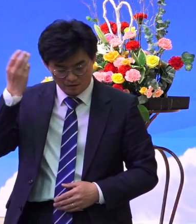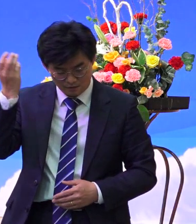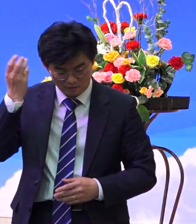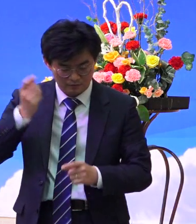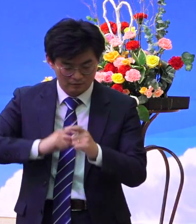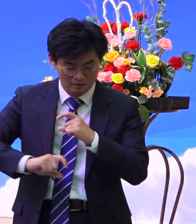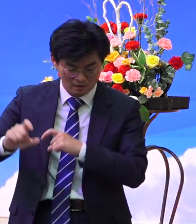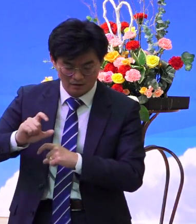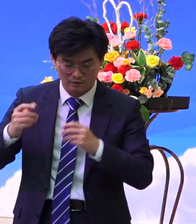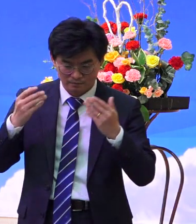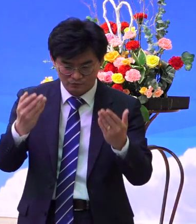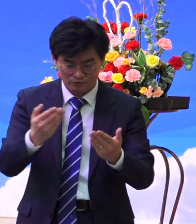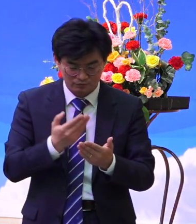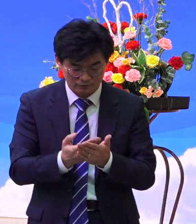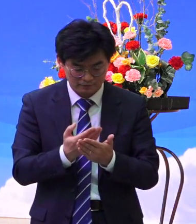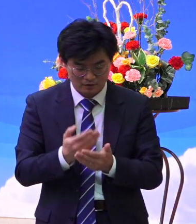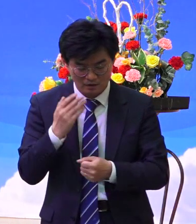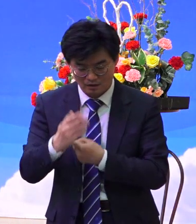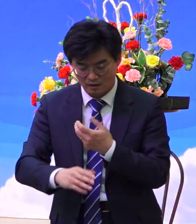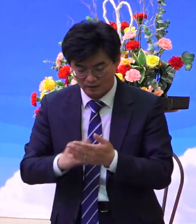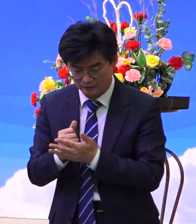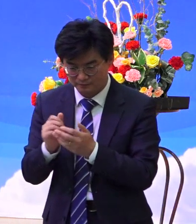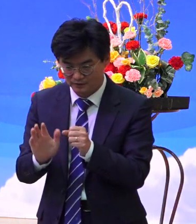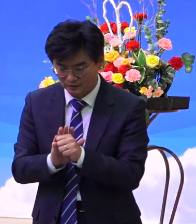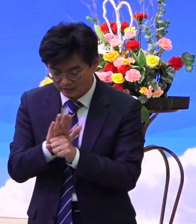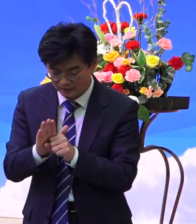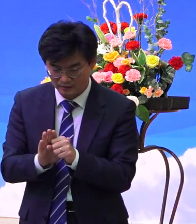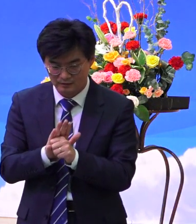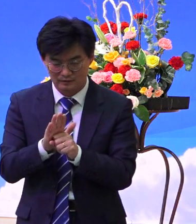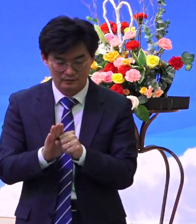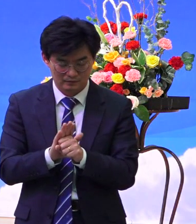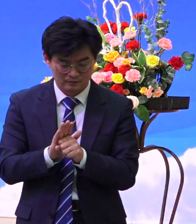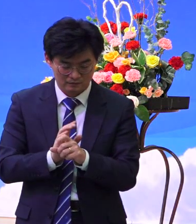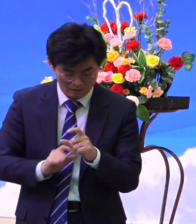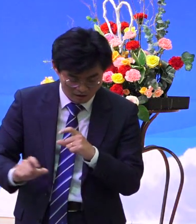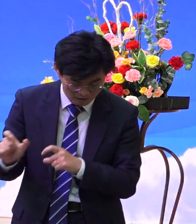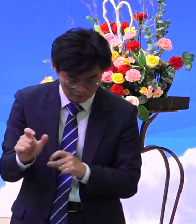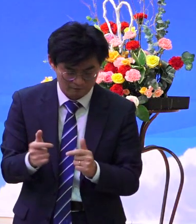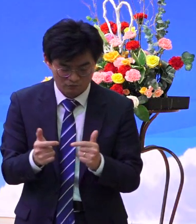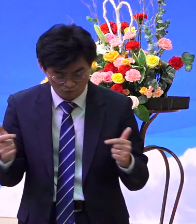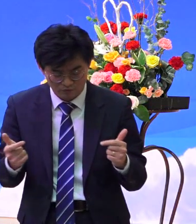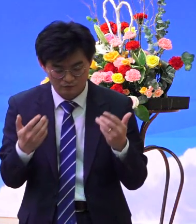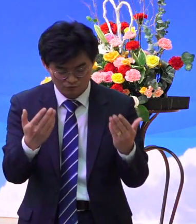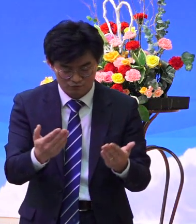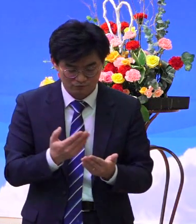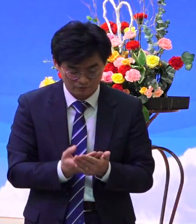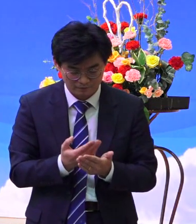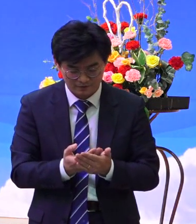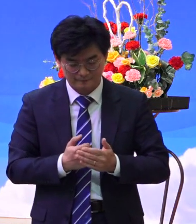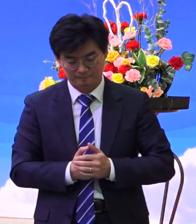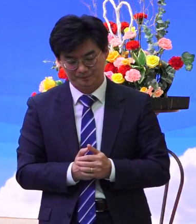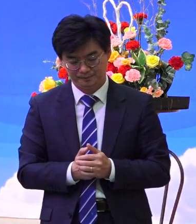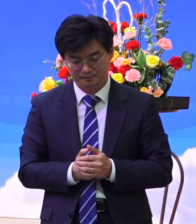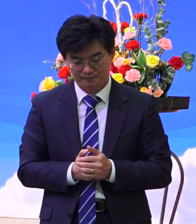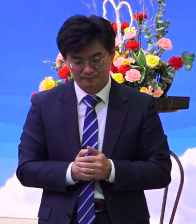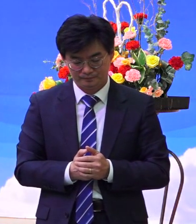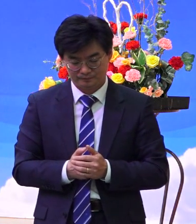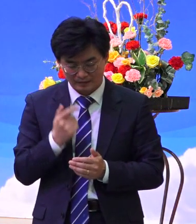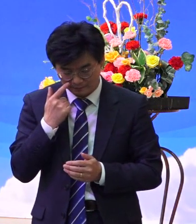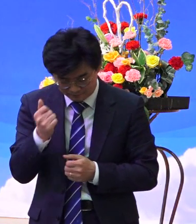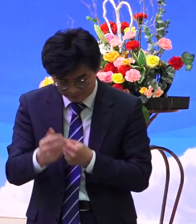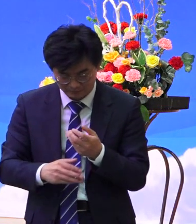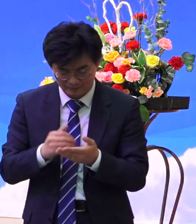하나님의 사랑을 실천하면서 생활하는 우리 제일교회 모든 성도님들 되게 하여 주시옵소서. 아버지